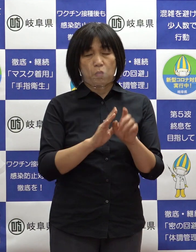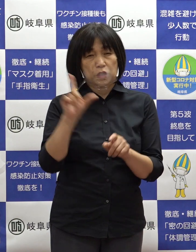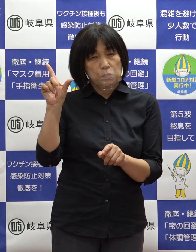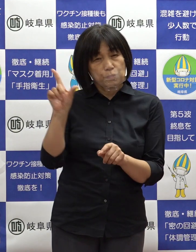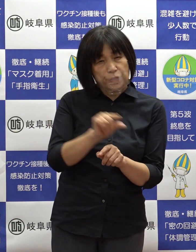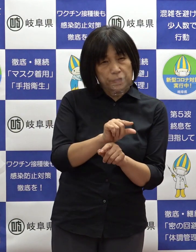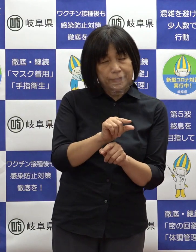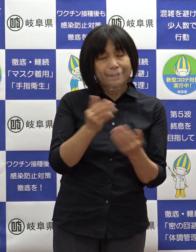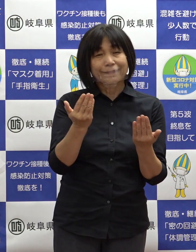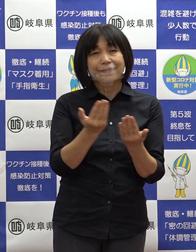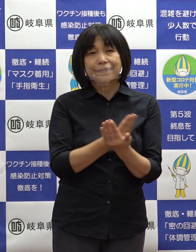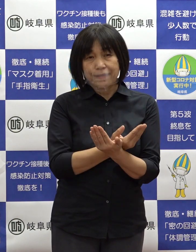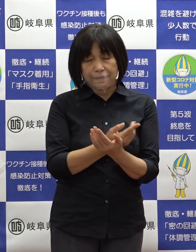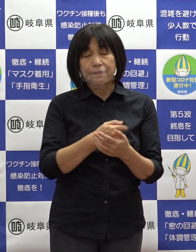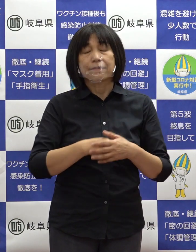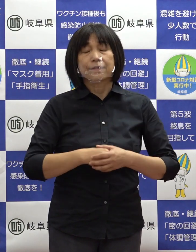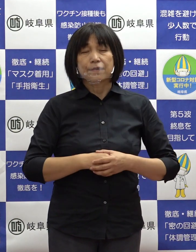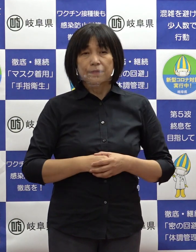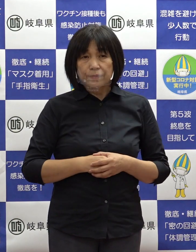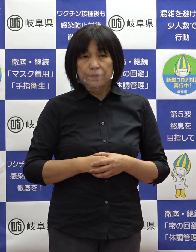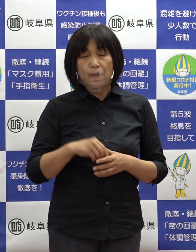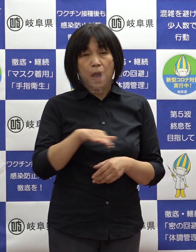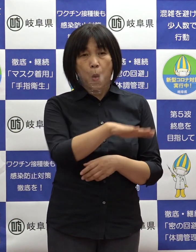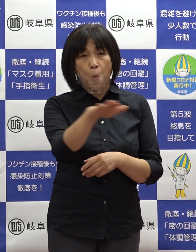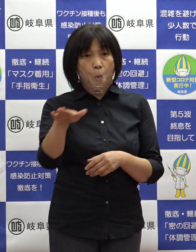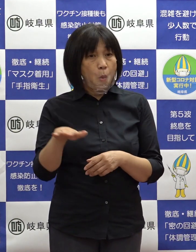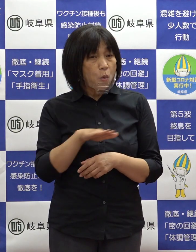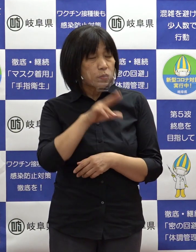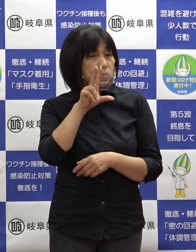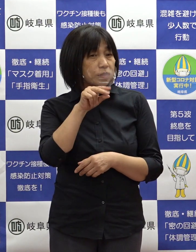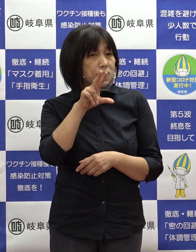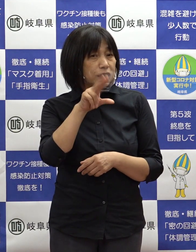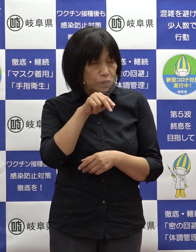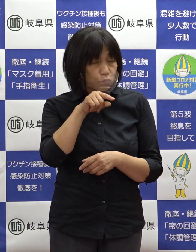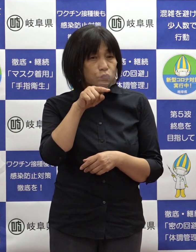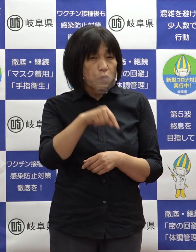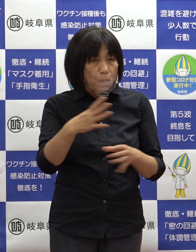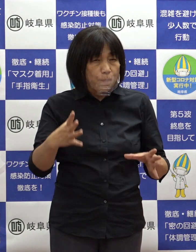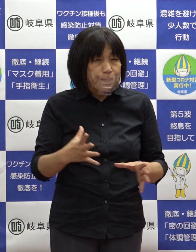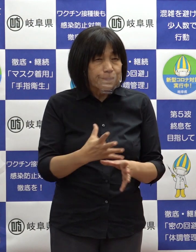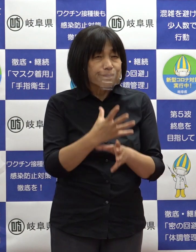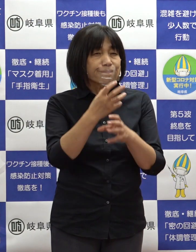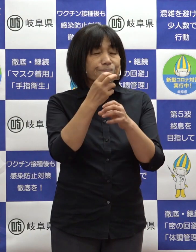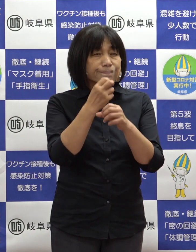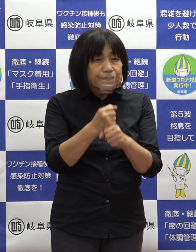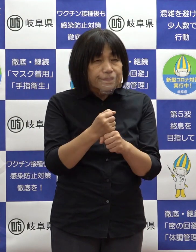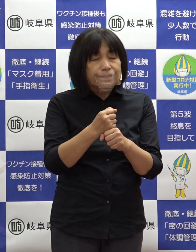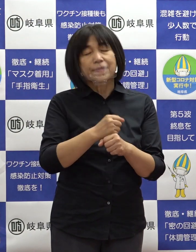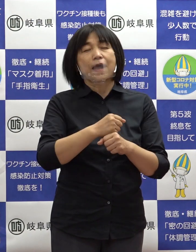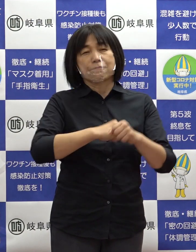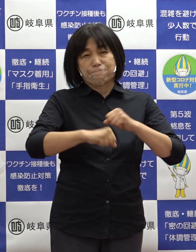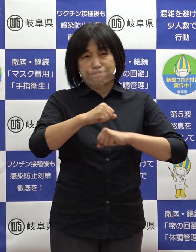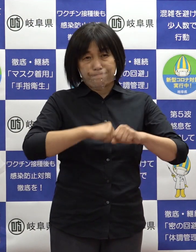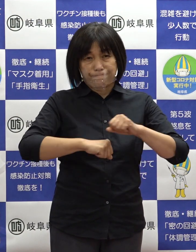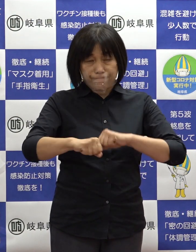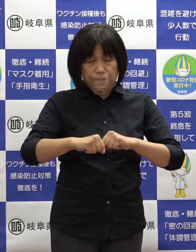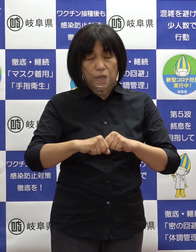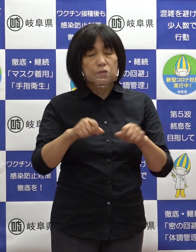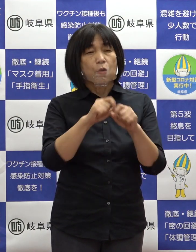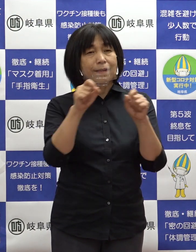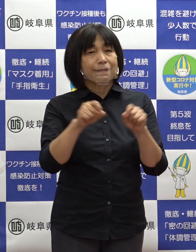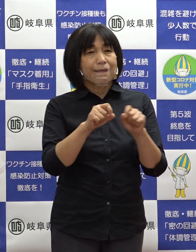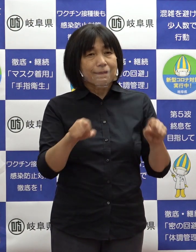は、オール岐阜の結集した力だろうというふうに思っております。お一人お一人